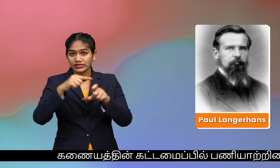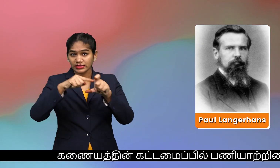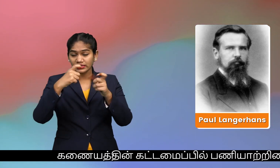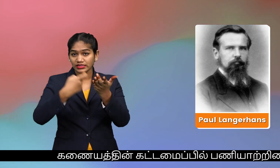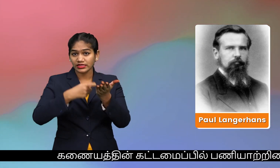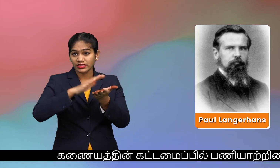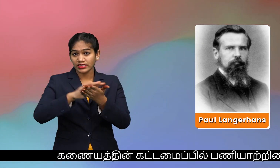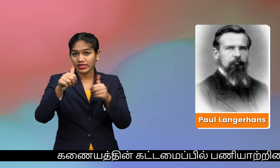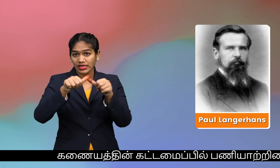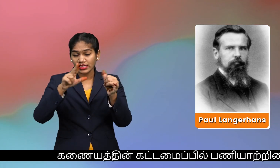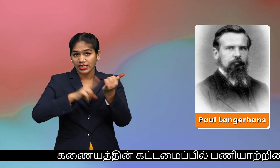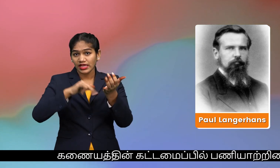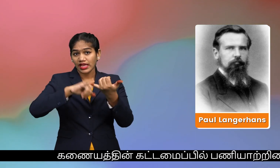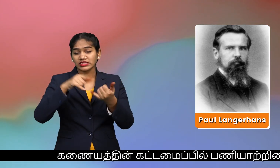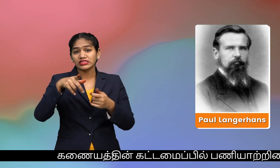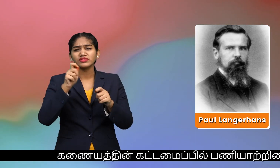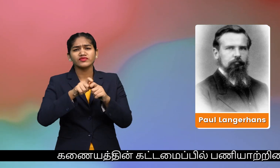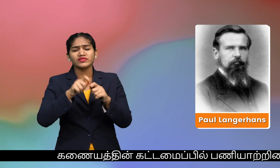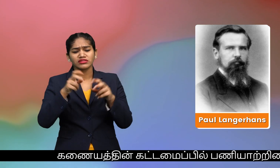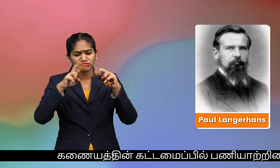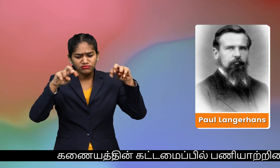கணையத்தின் கட்டமைப்பில் பணியாற்றினார்.